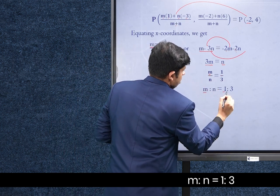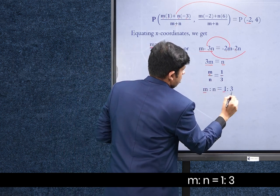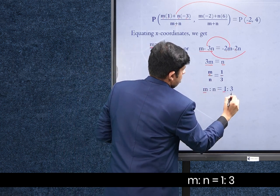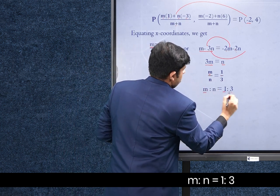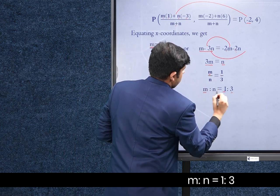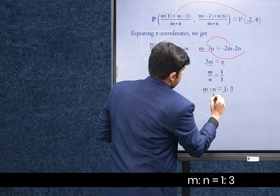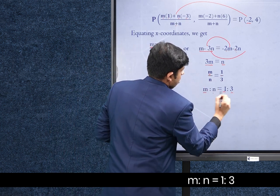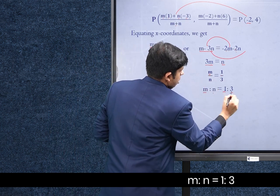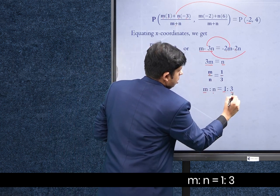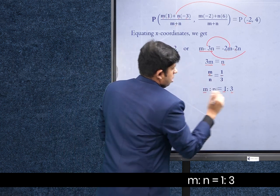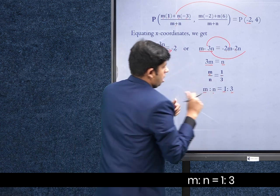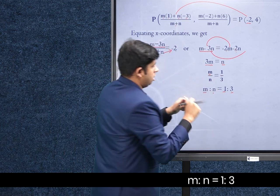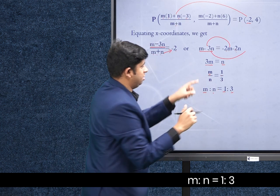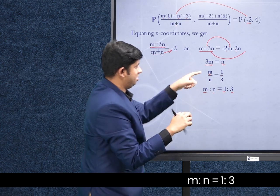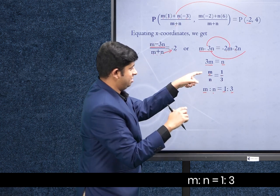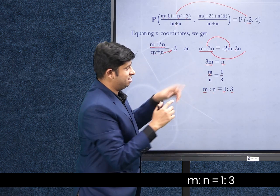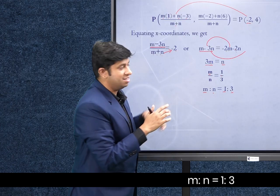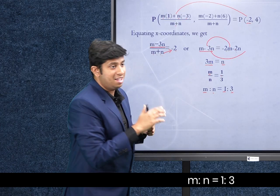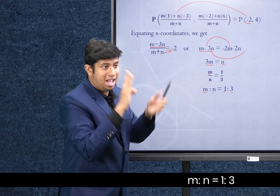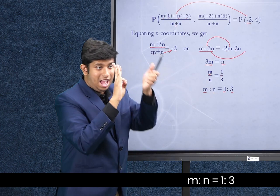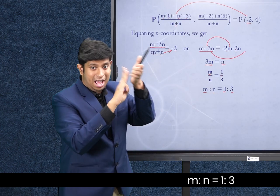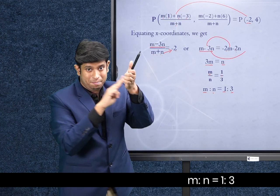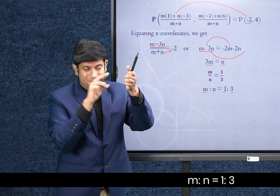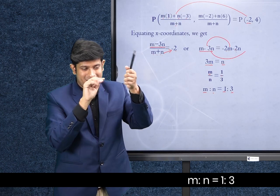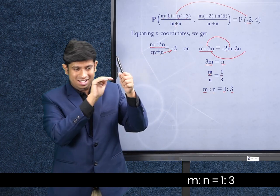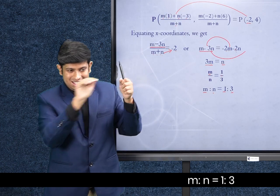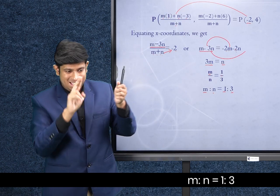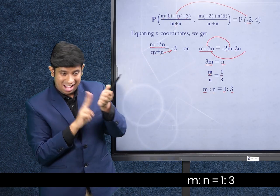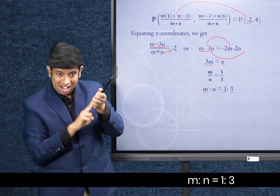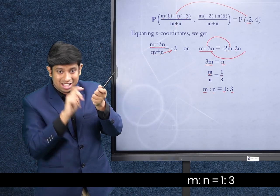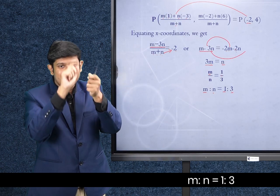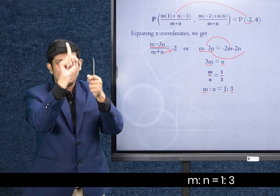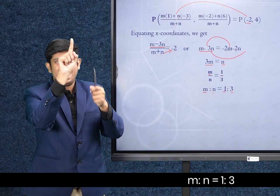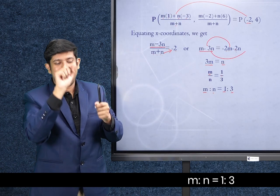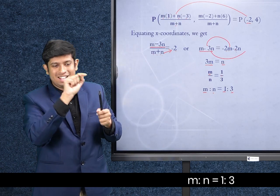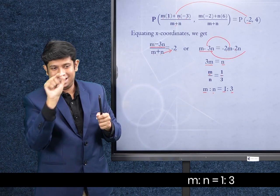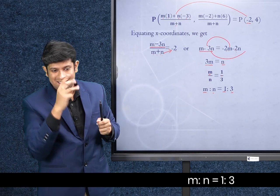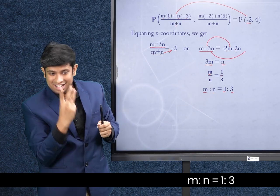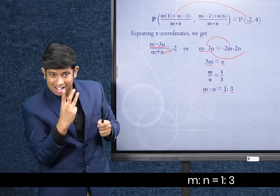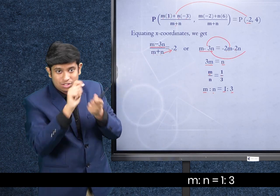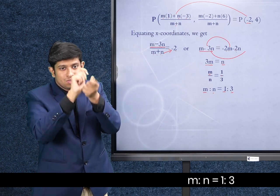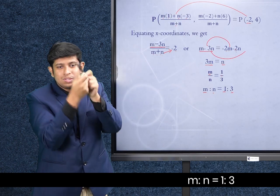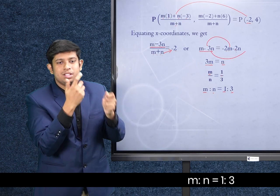m அரைப்புள்ளி n ஈடு 1 அரைப்புள்ளி 3. எனவே